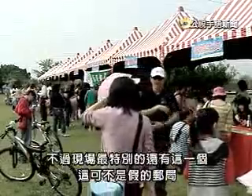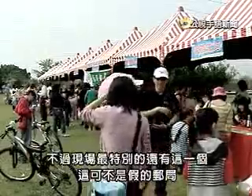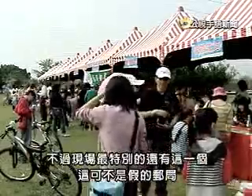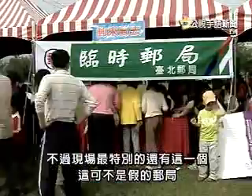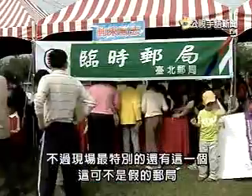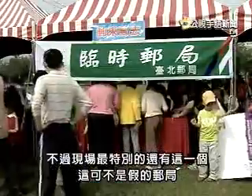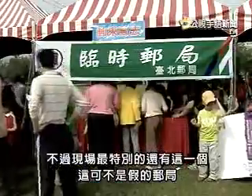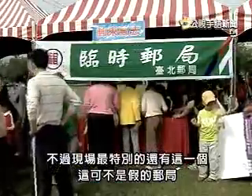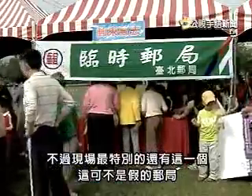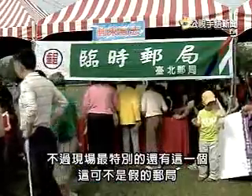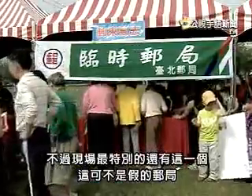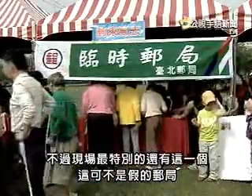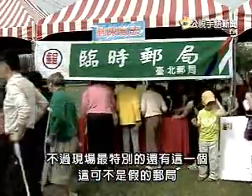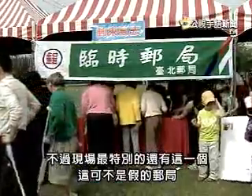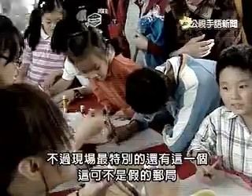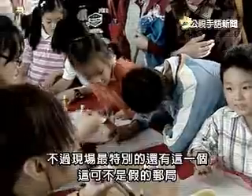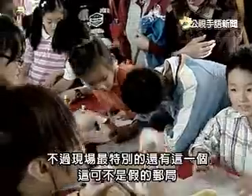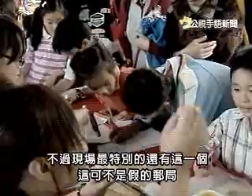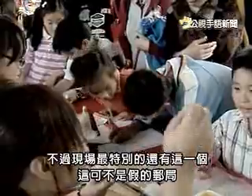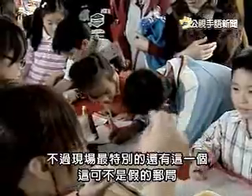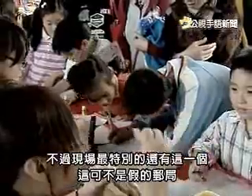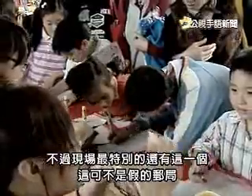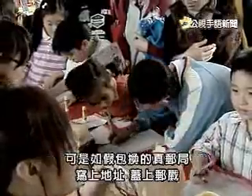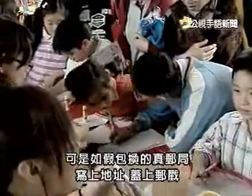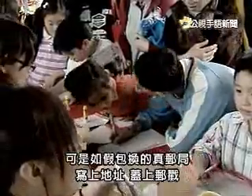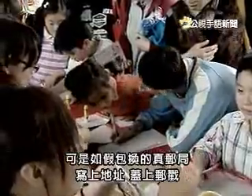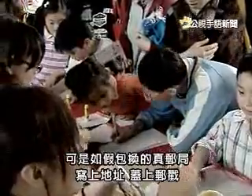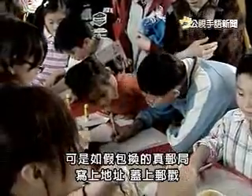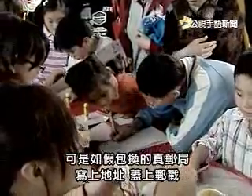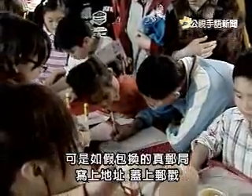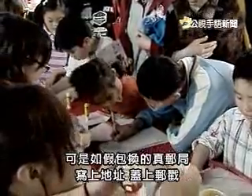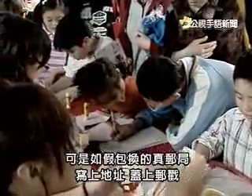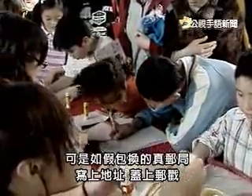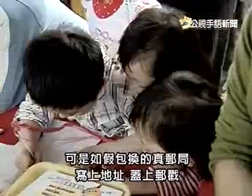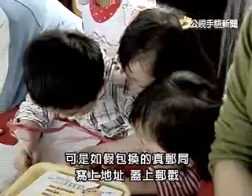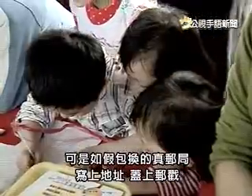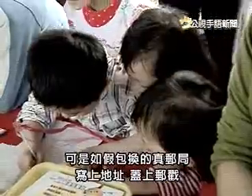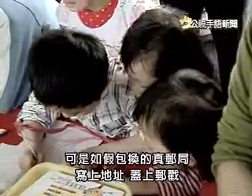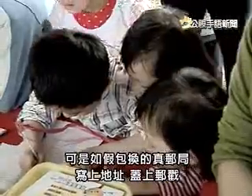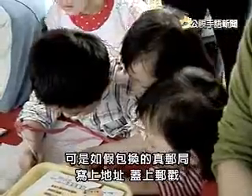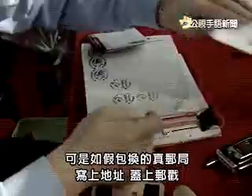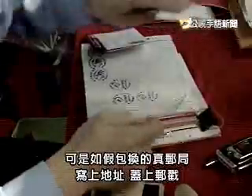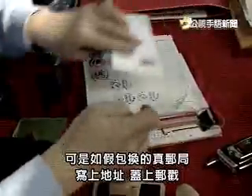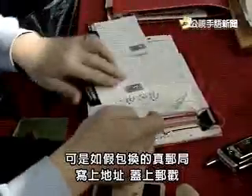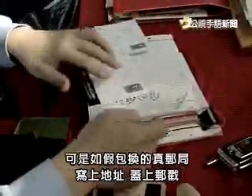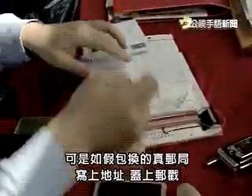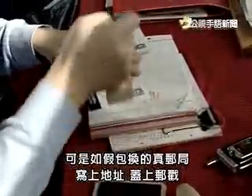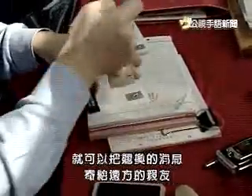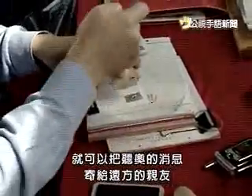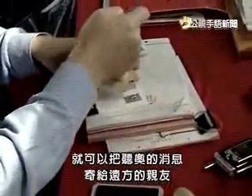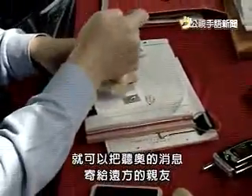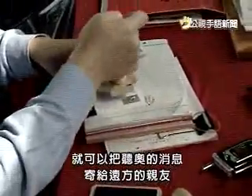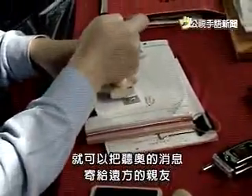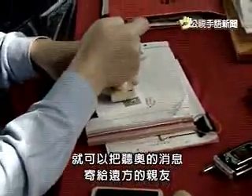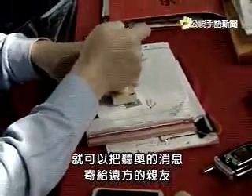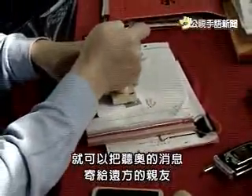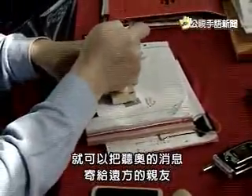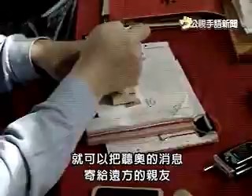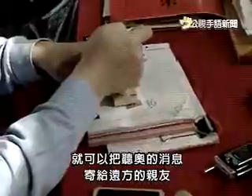特别的还有这一个，这可不是假的邮局，可是如假包换的真邮局。写上地址，盖上邮戳，就可以把听奥的消息寄给远